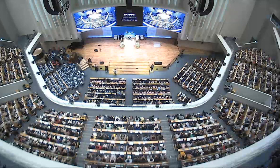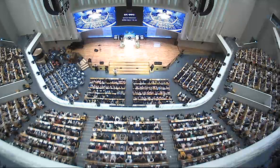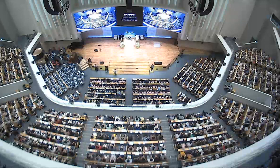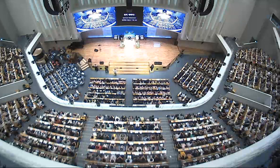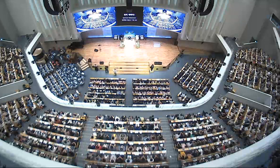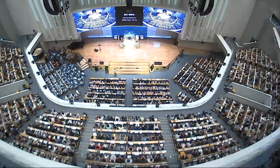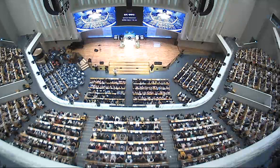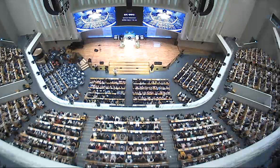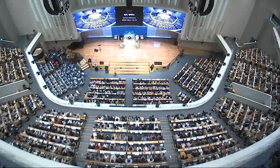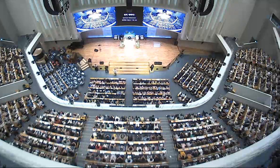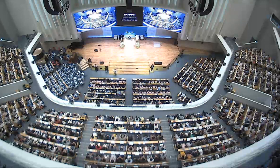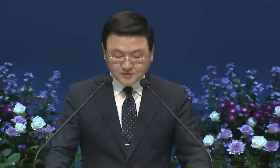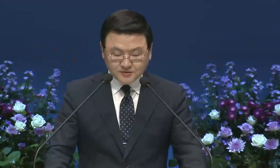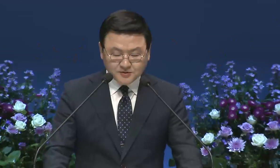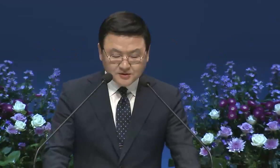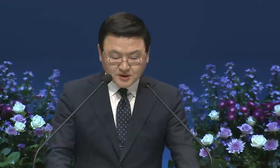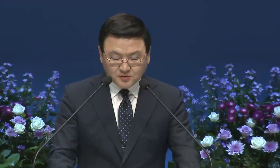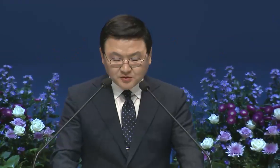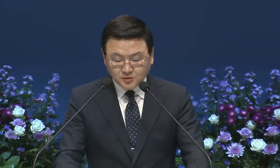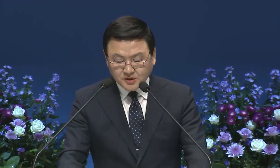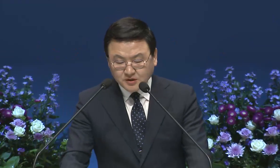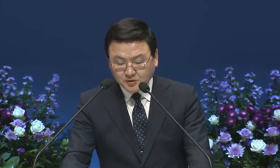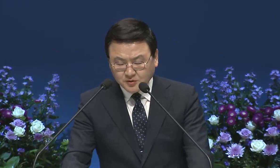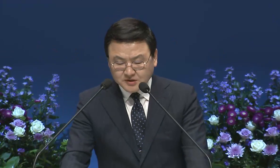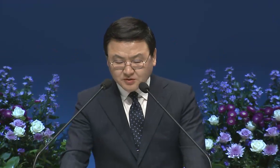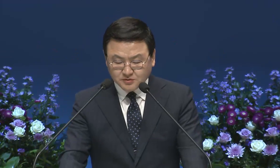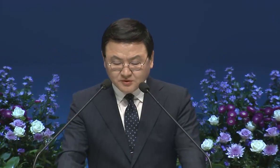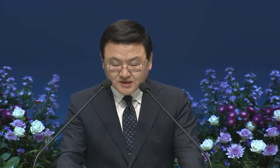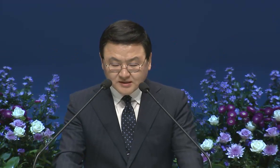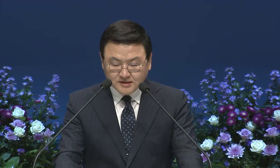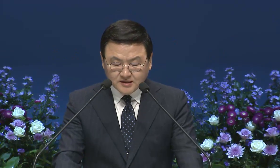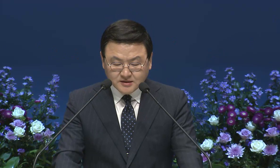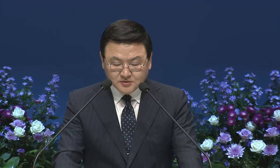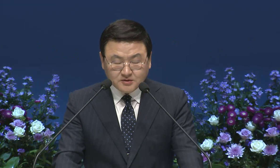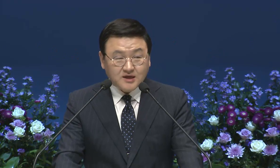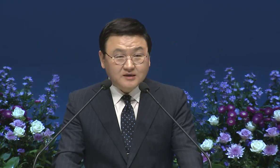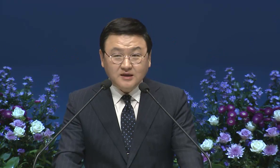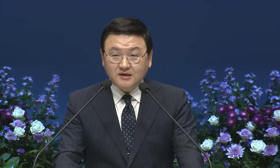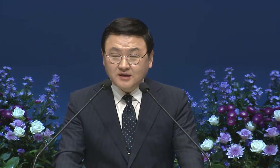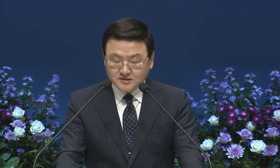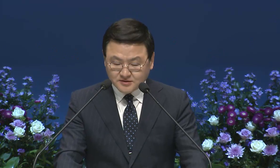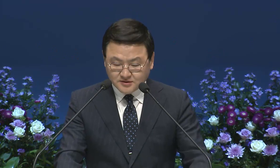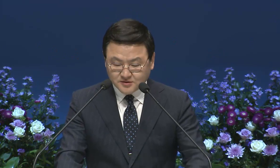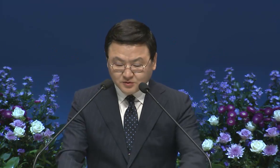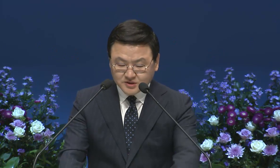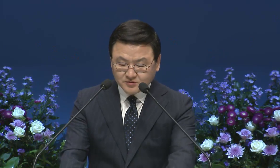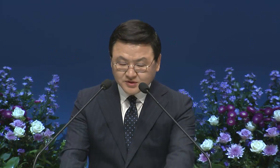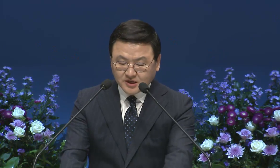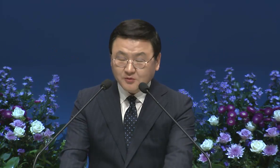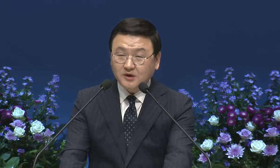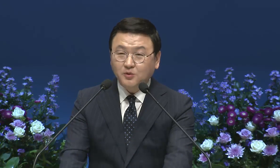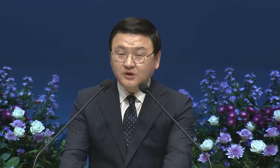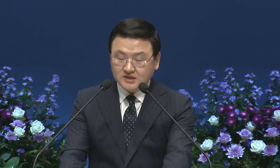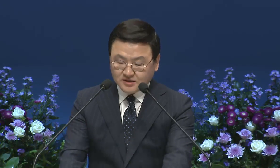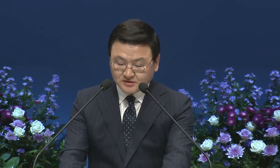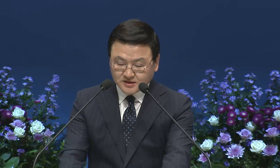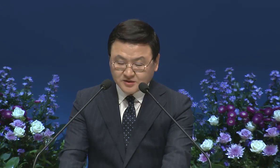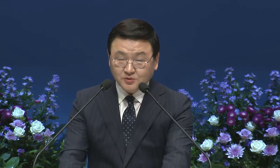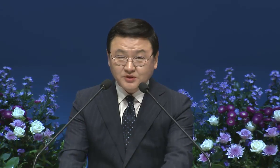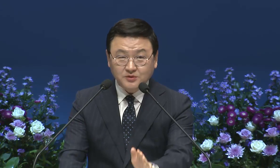오늘 말씀을 듣기 전에 오늘 예원 농인교회 성도와 또 각 나라에서 오신 우리 해외 농인 사역자들 오늘